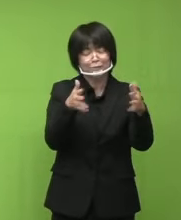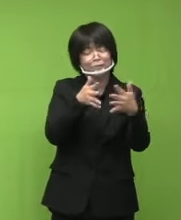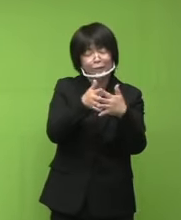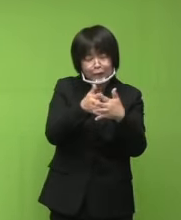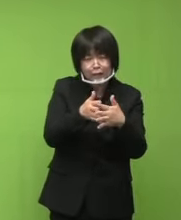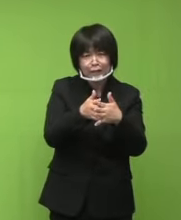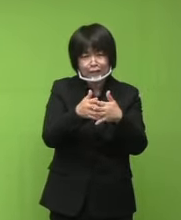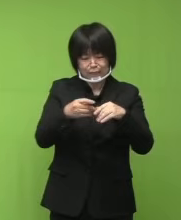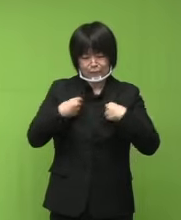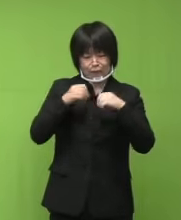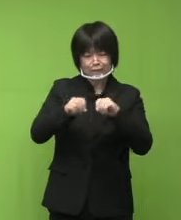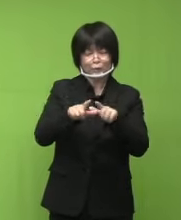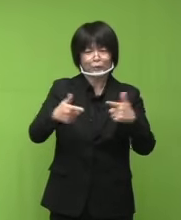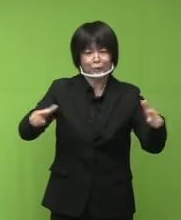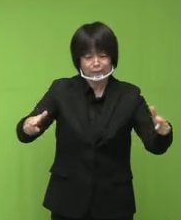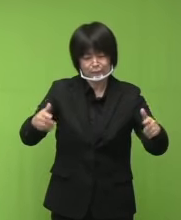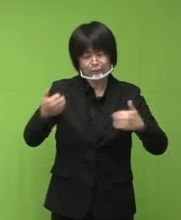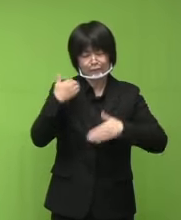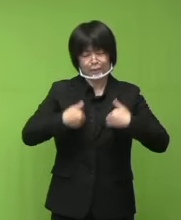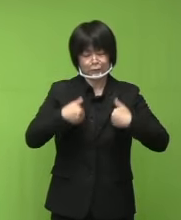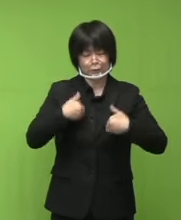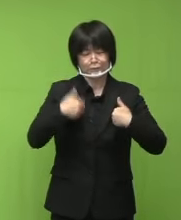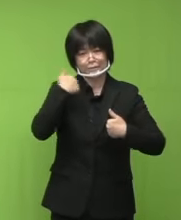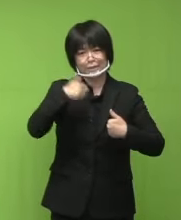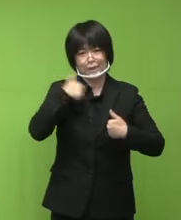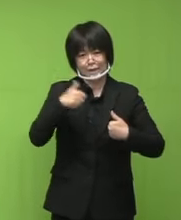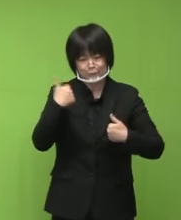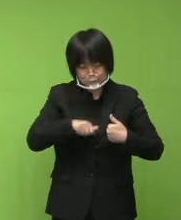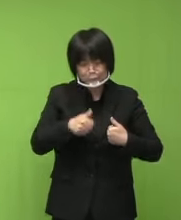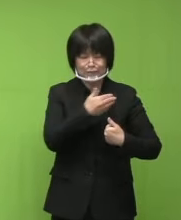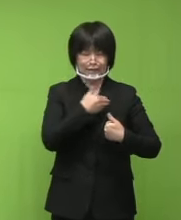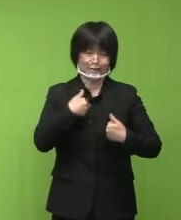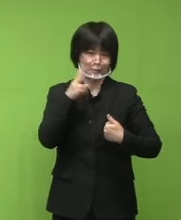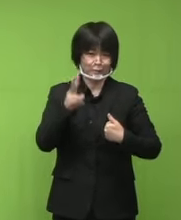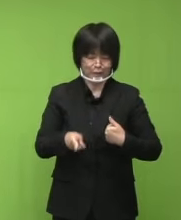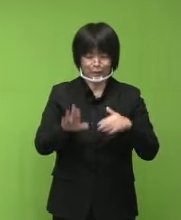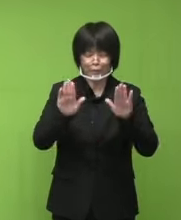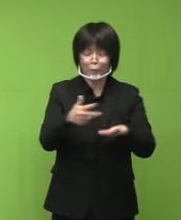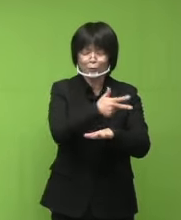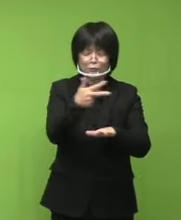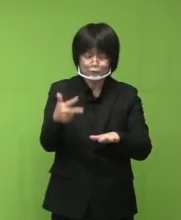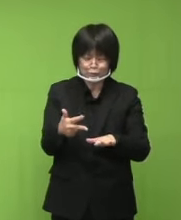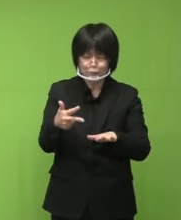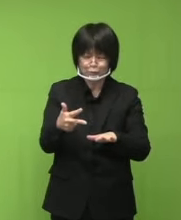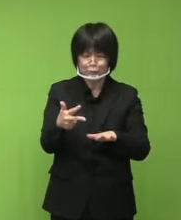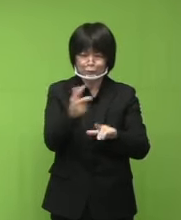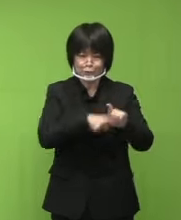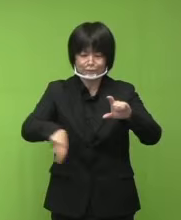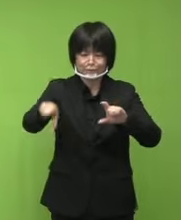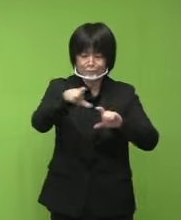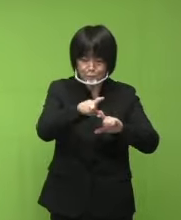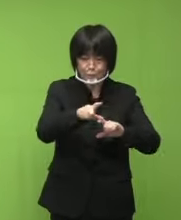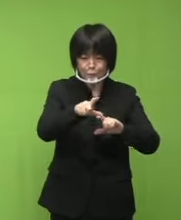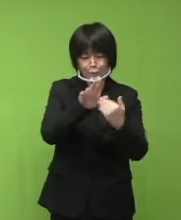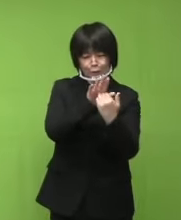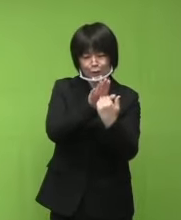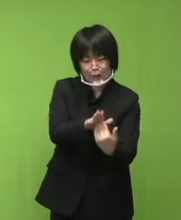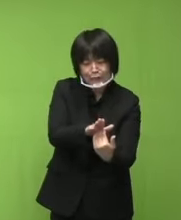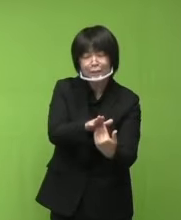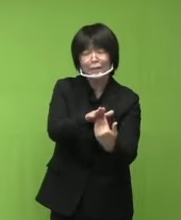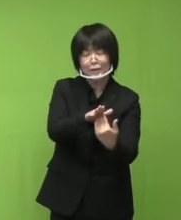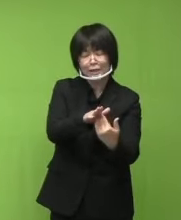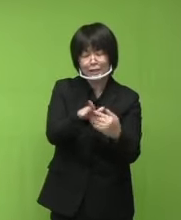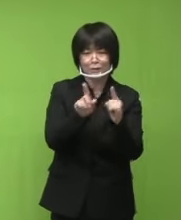広げず、楽しい夏を迎えられることができるよう、この週末においてもより一層の感染防止対策の徹底をお願いをします